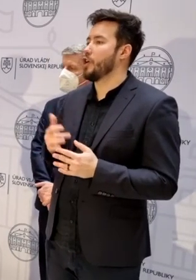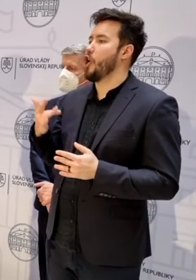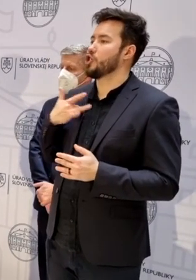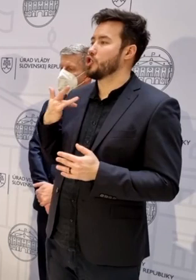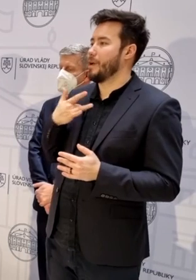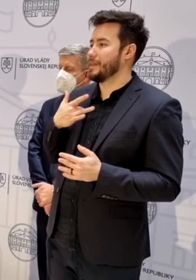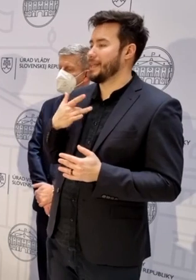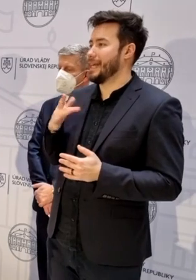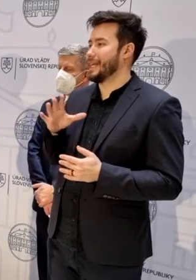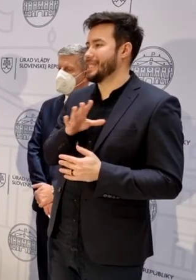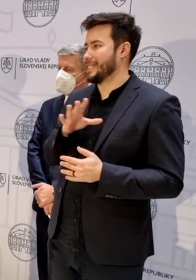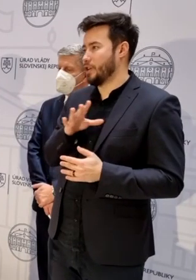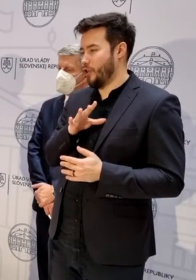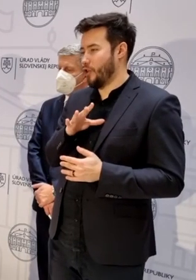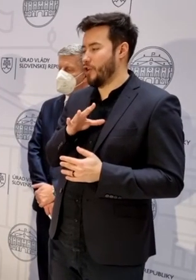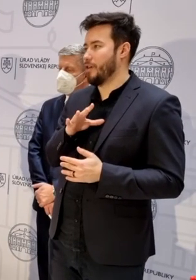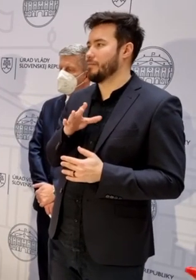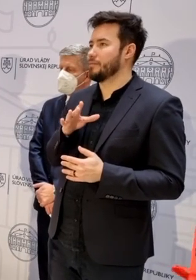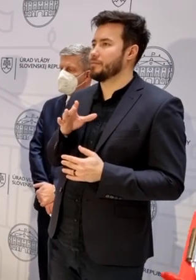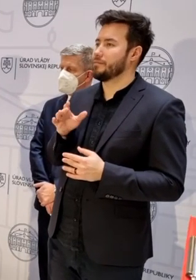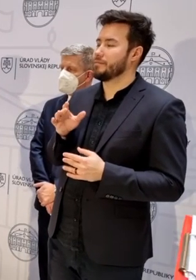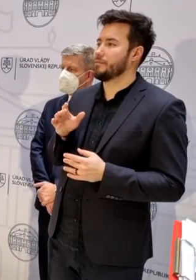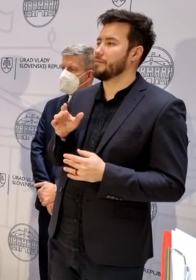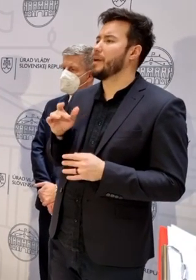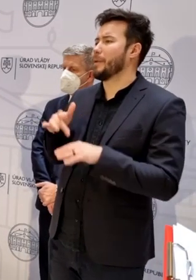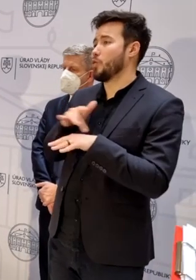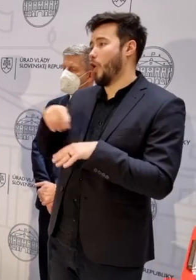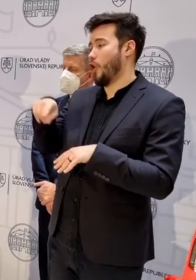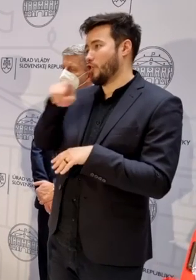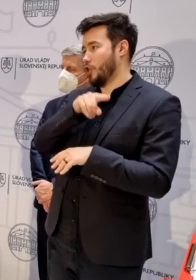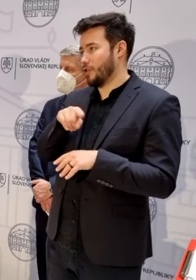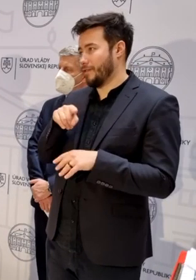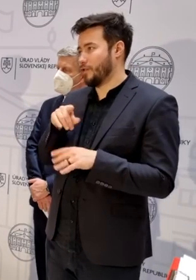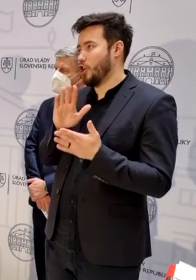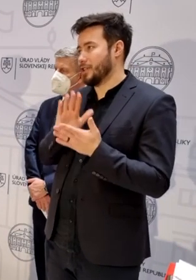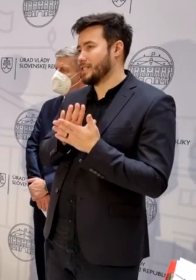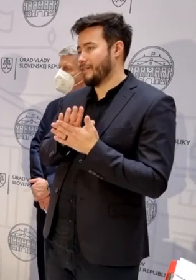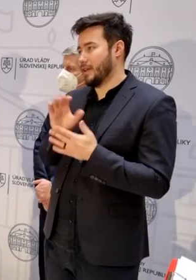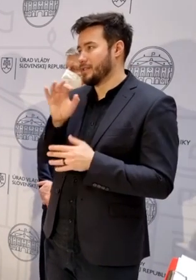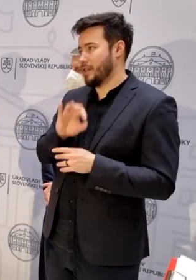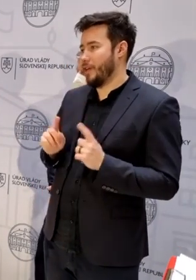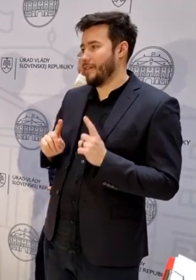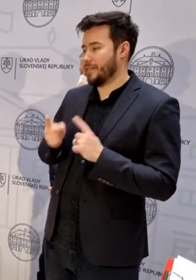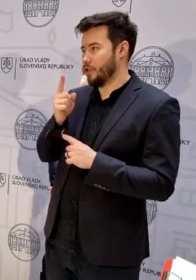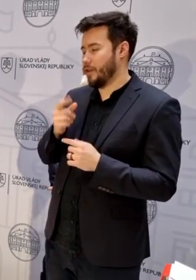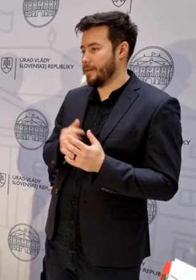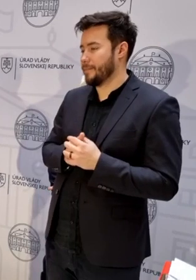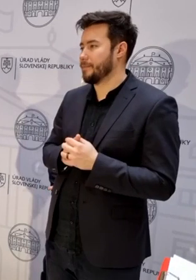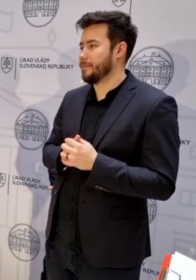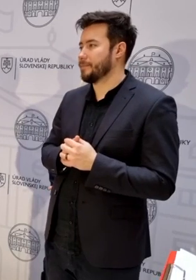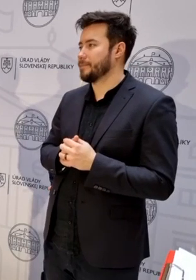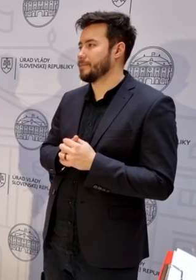riziko, obzvlášť pre našich seniorov, ostáva relatívne vysoké. A